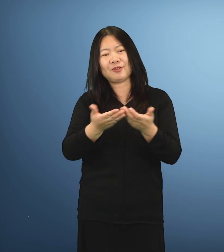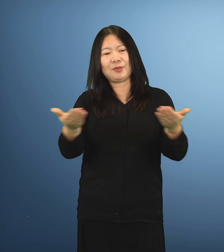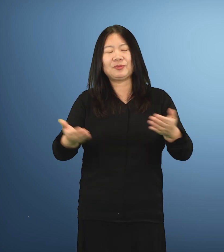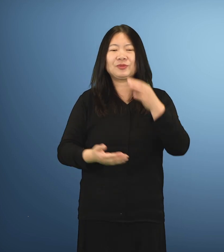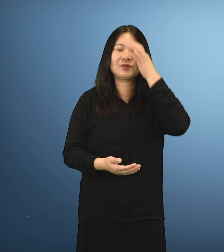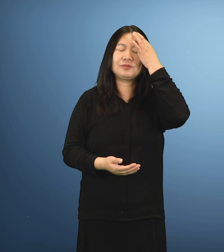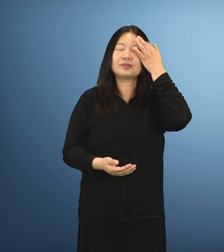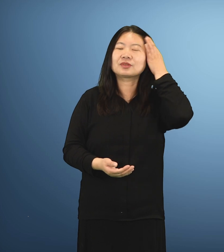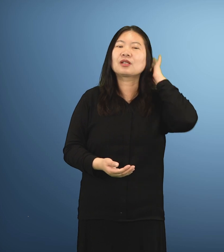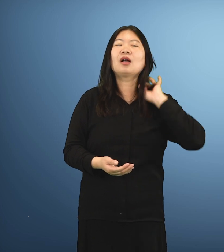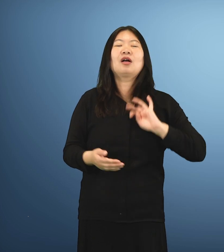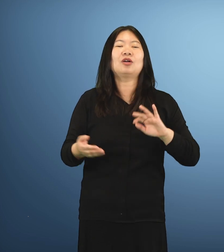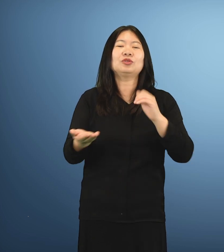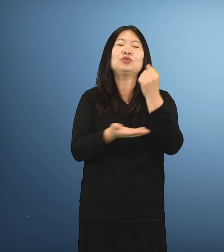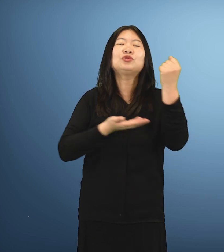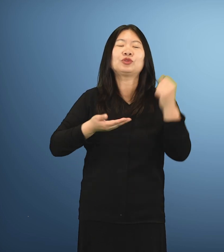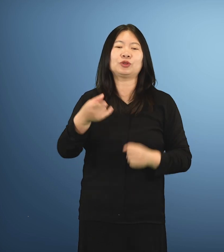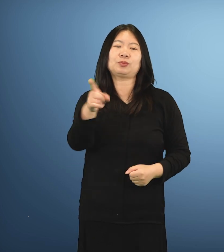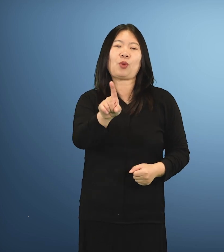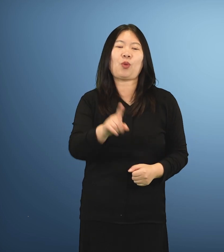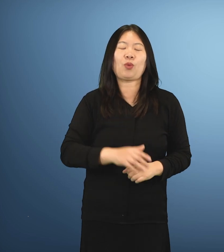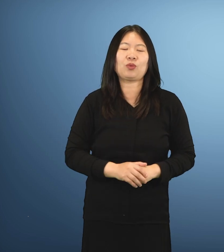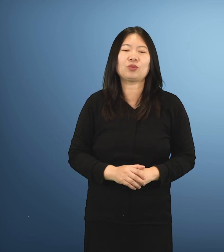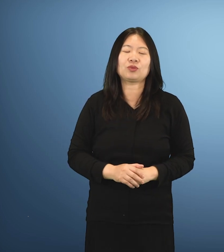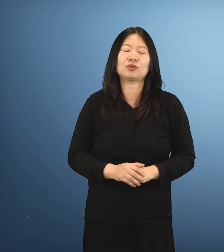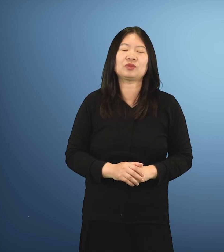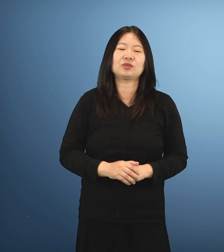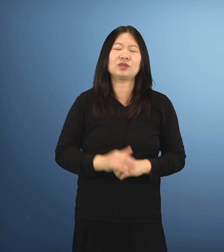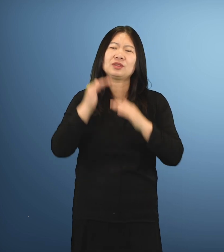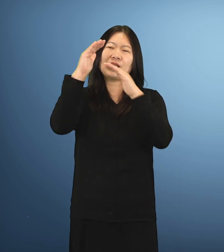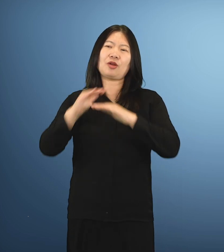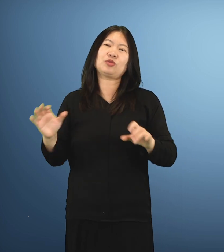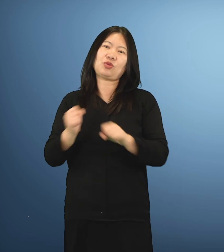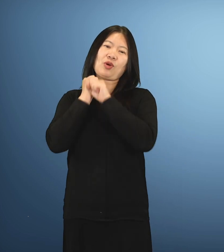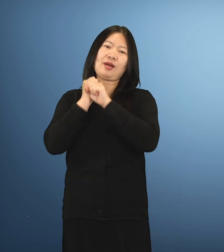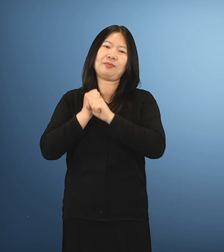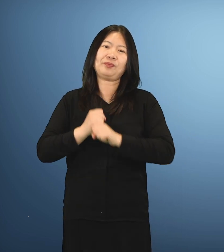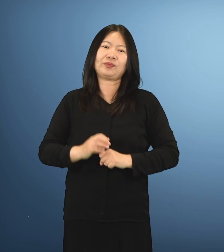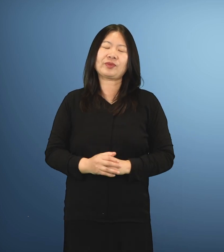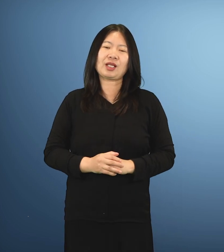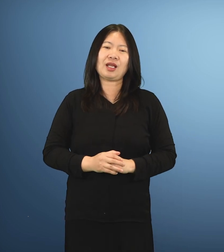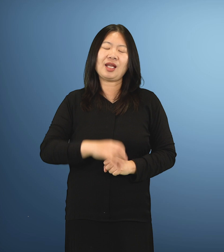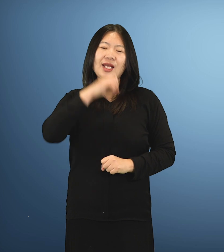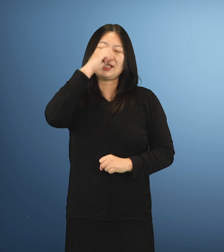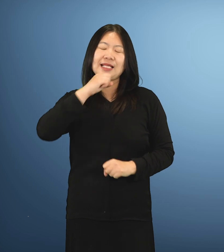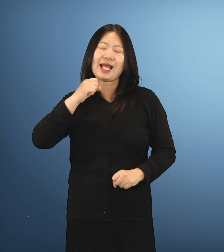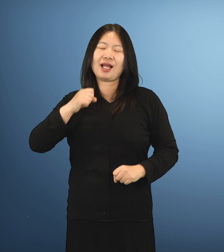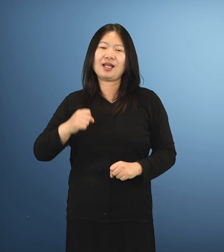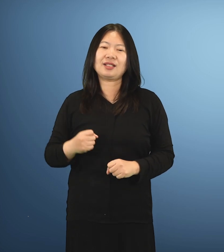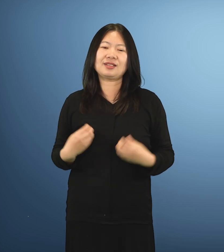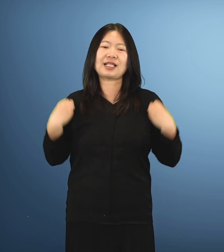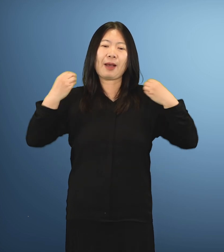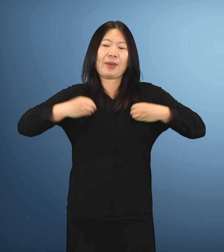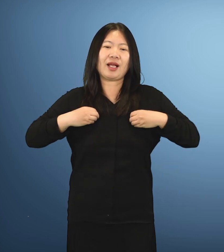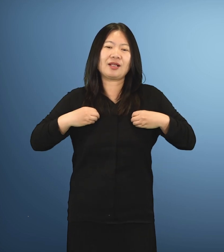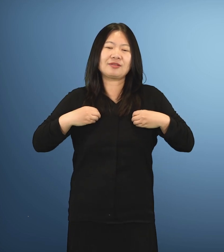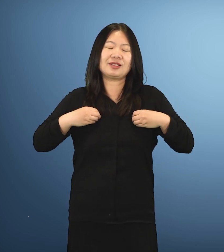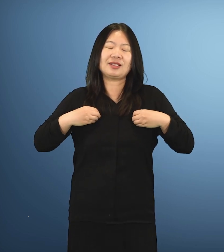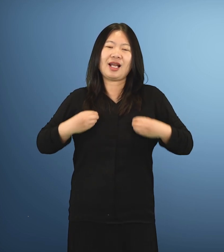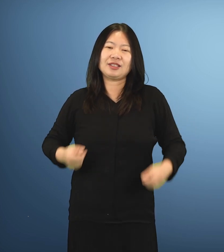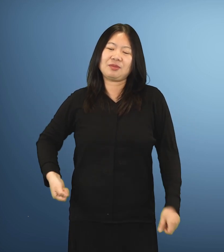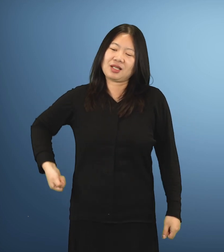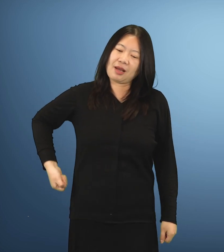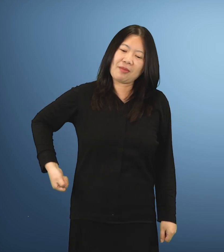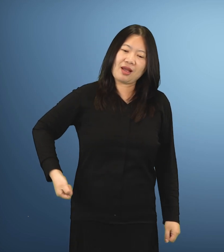추수라는 개념은 그런 의미에서 종합적인 개념이에요. 그냥 캐리어 가방 들고